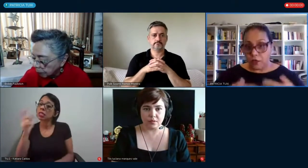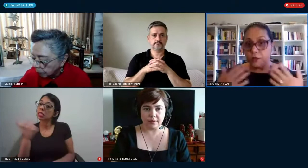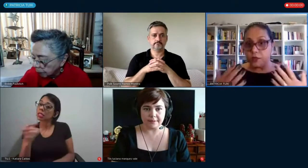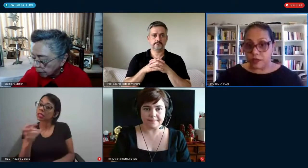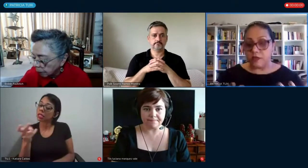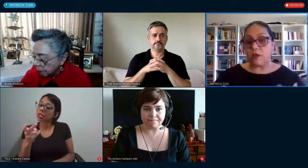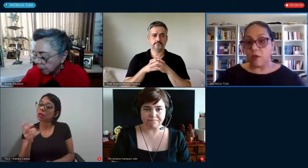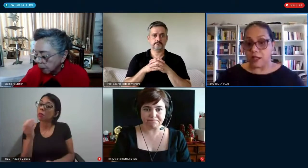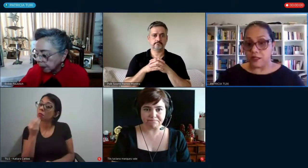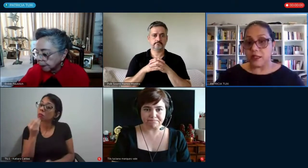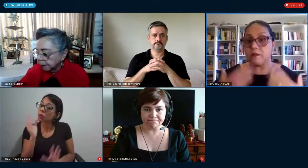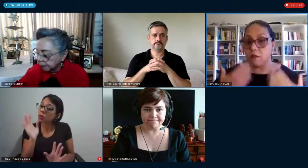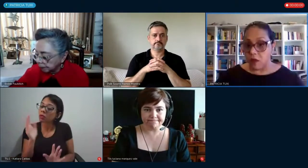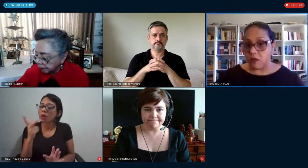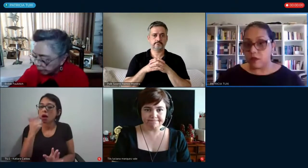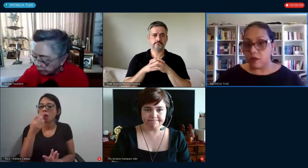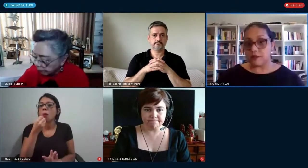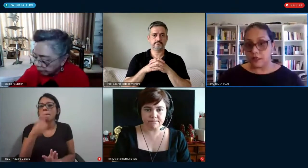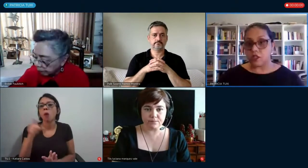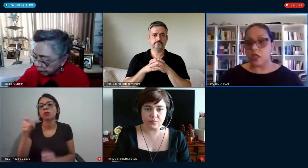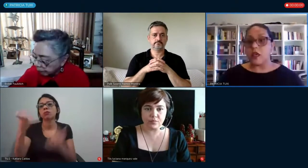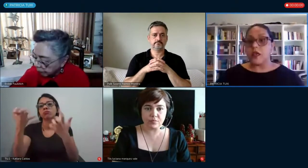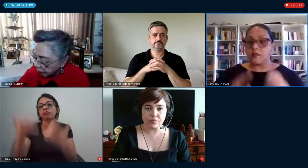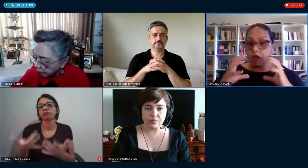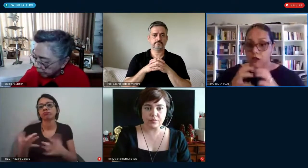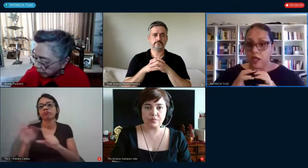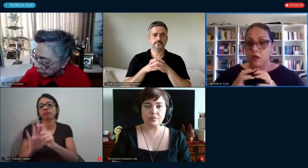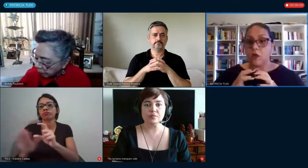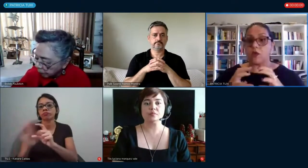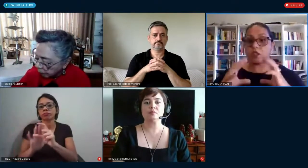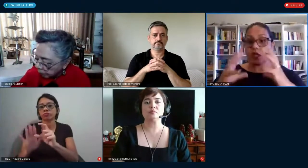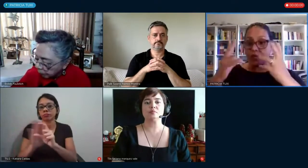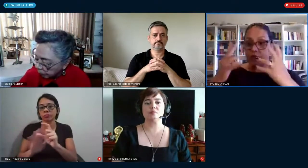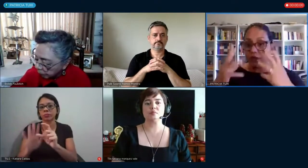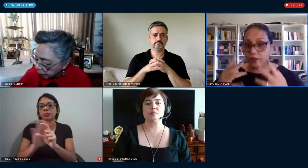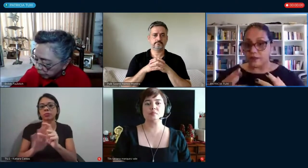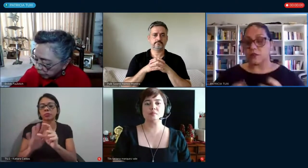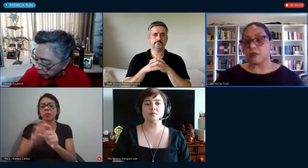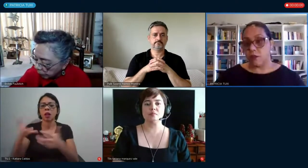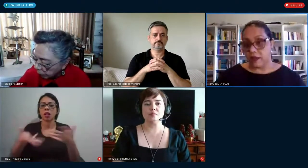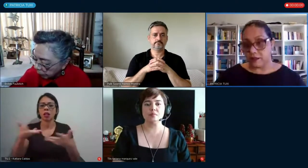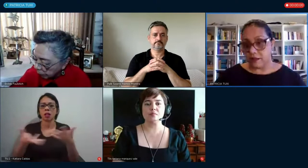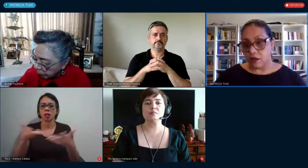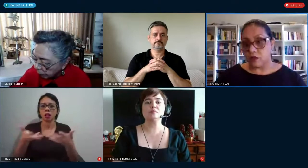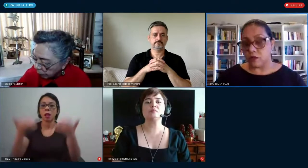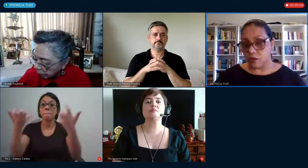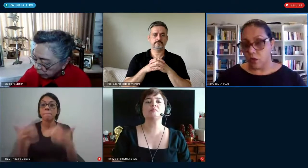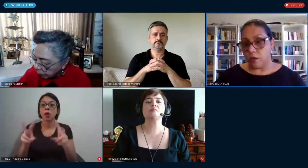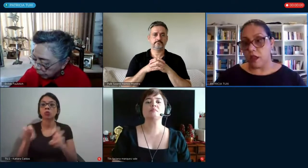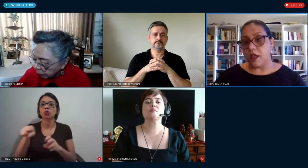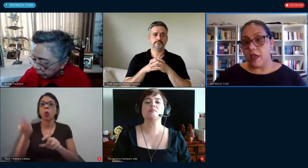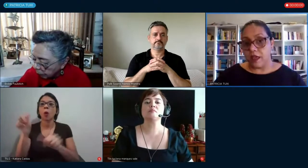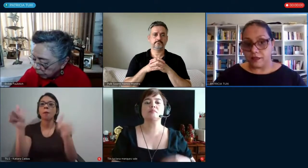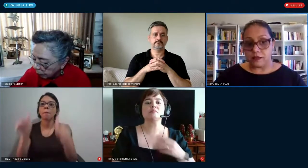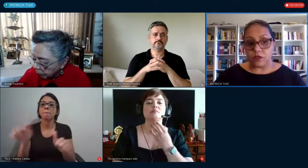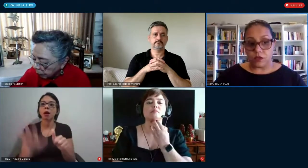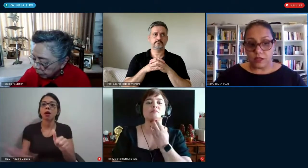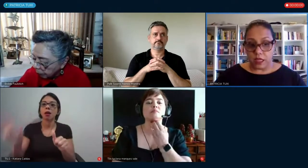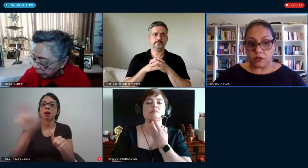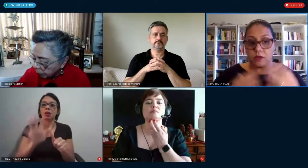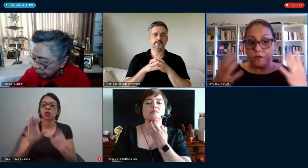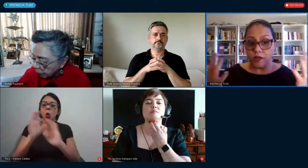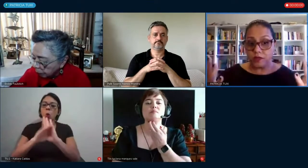e for possível, eu acho que seria muito interessante ter um QR Code aí fazendo uma explicação sobre